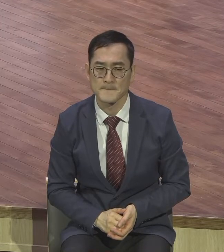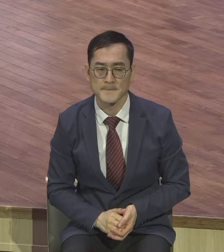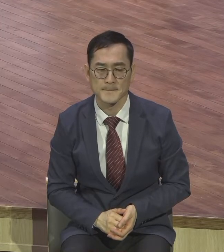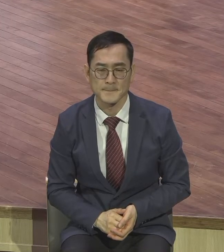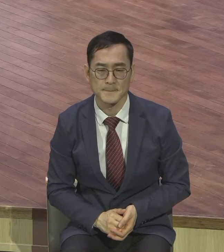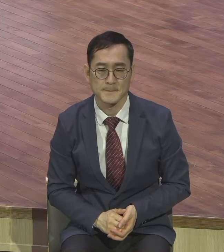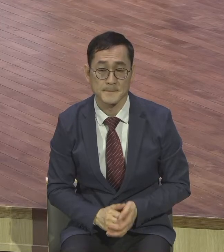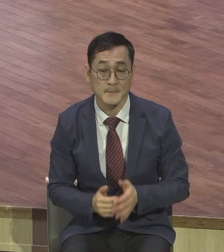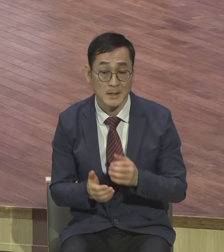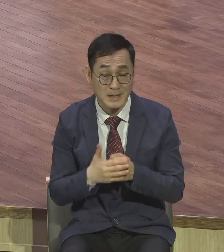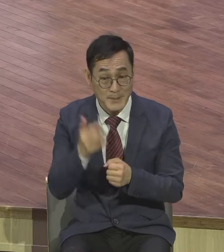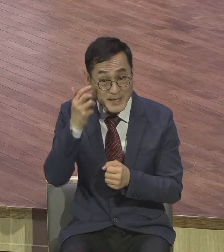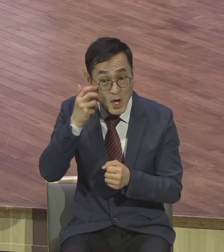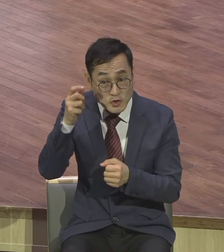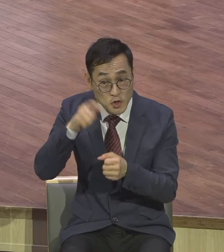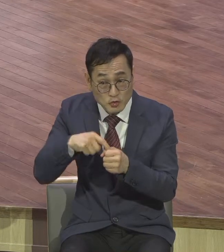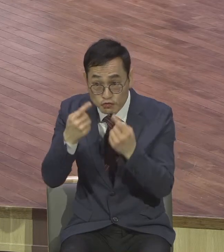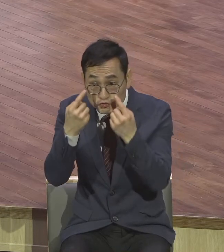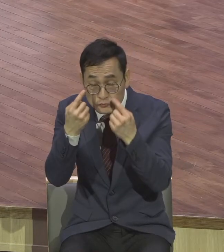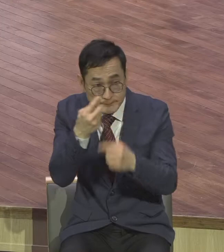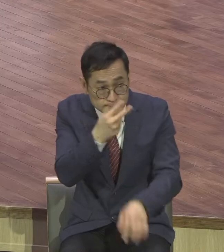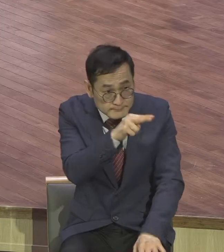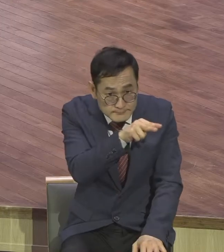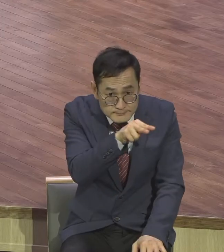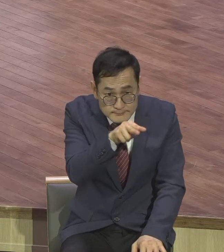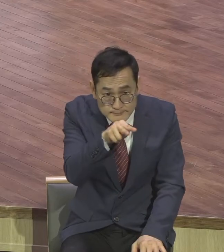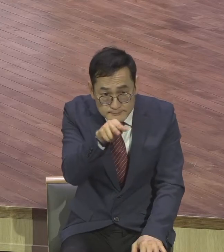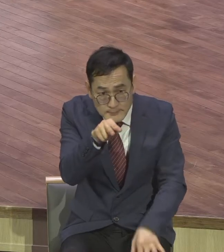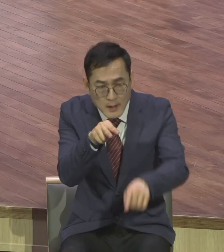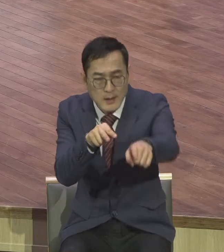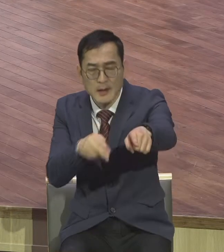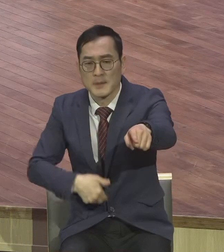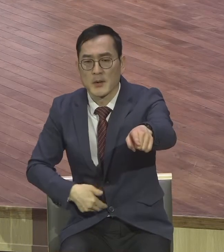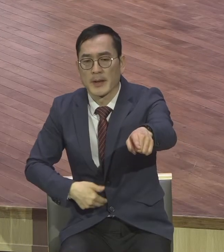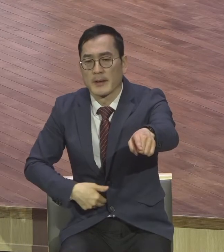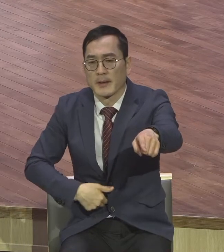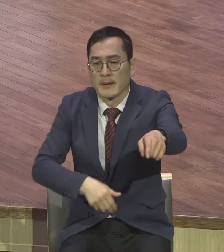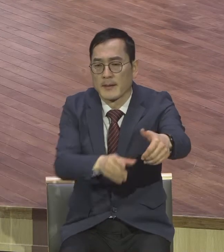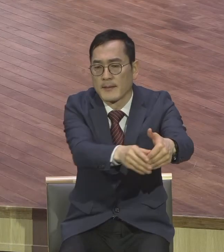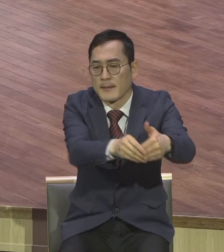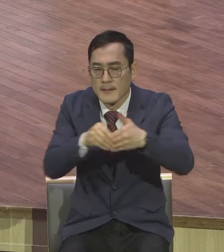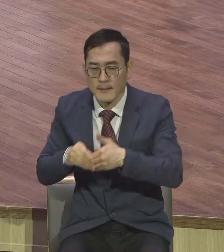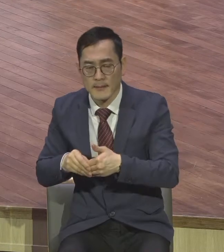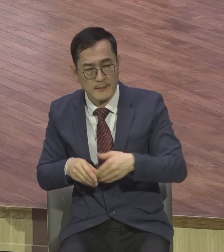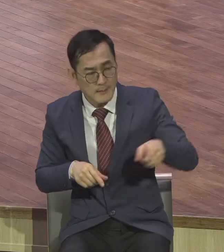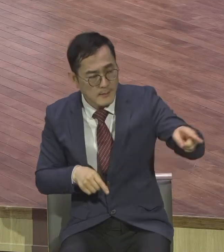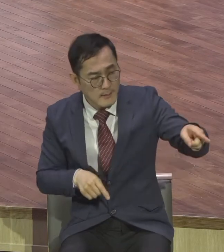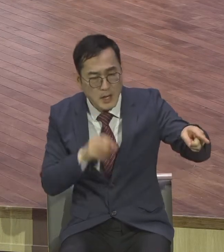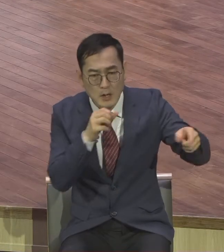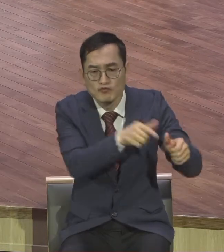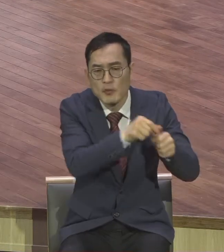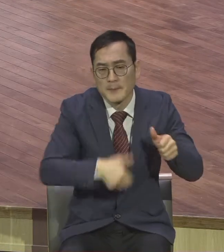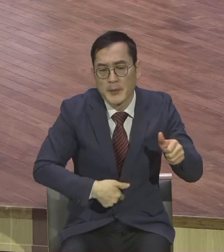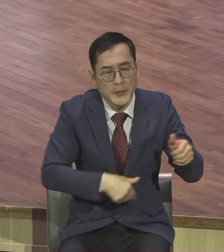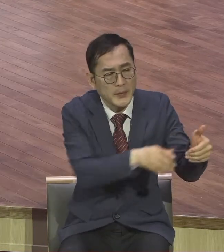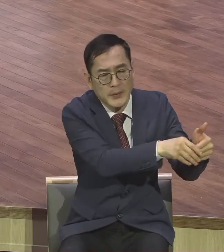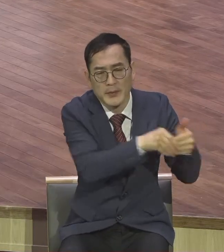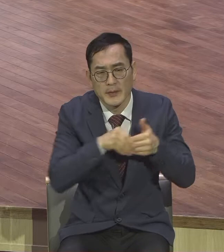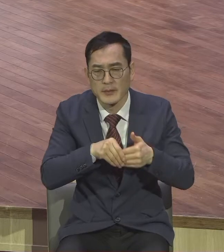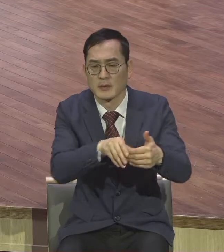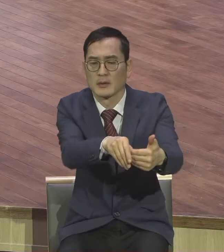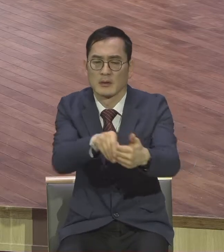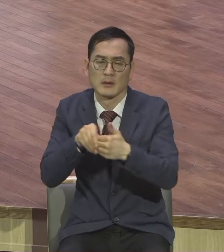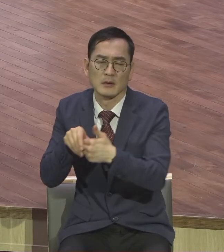영적인 눈을 열고 현장의 주자가 돼야 돼요 세상 어수는 한계가 있어요 한계